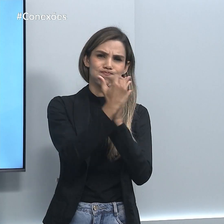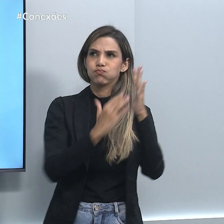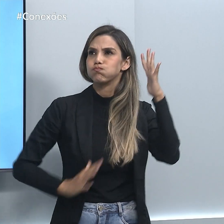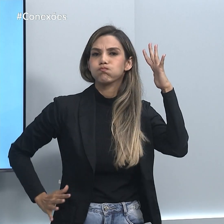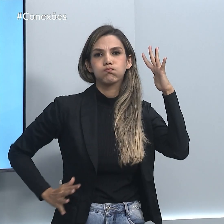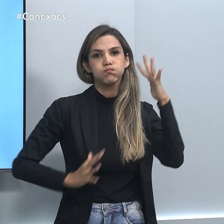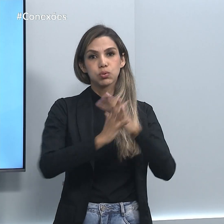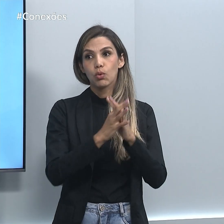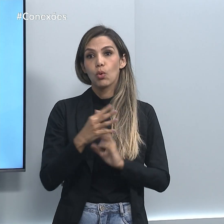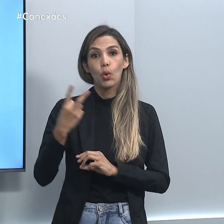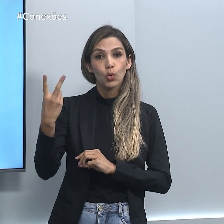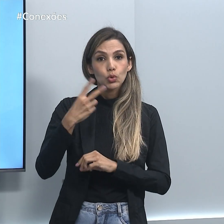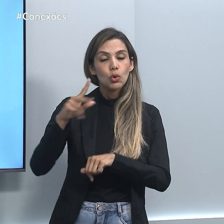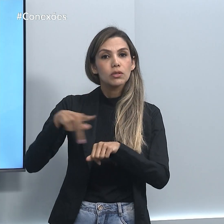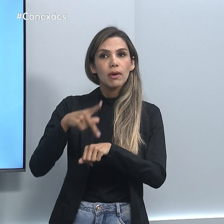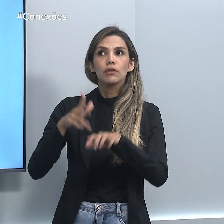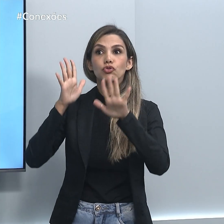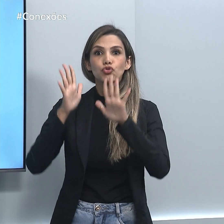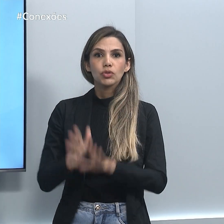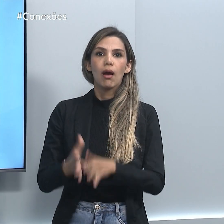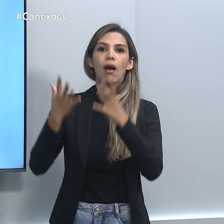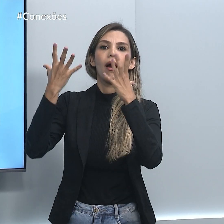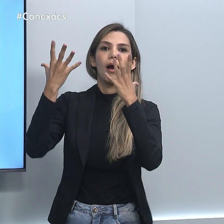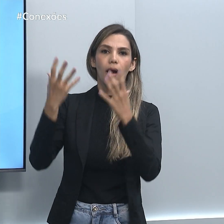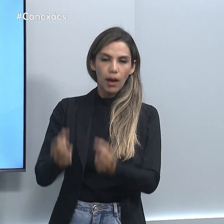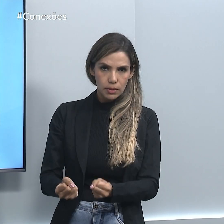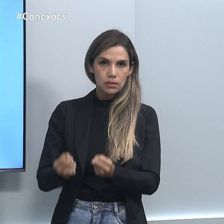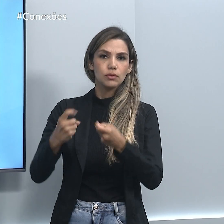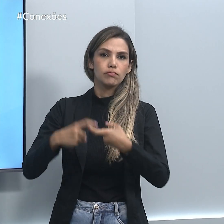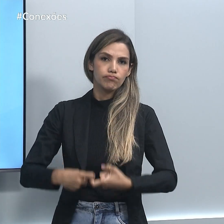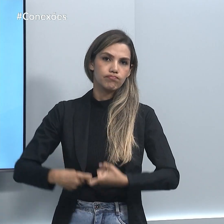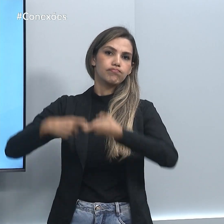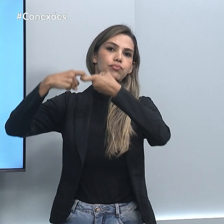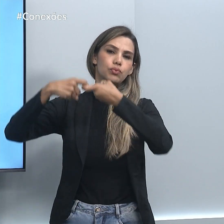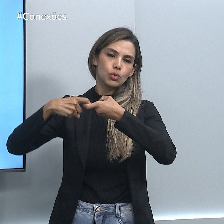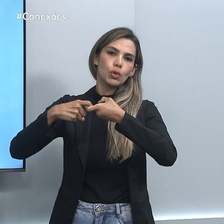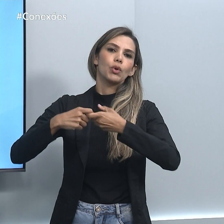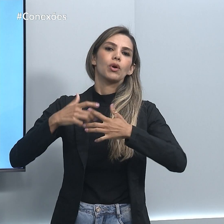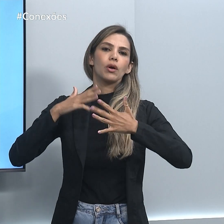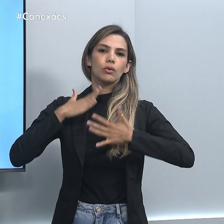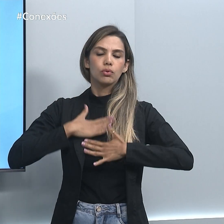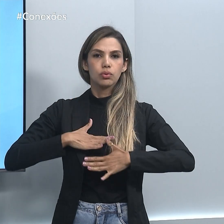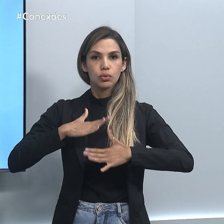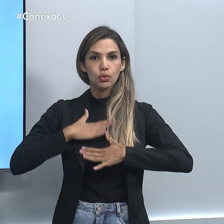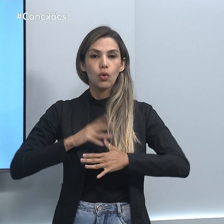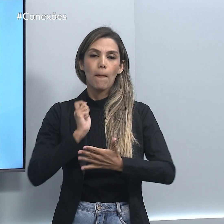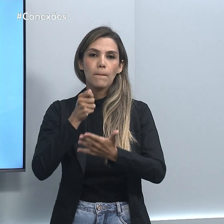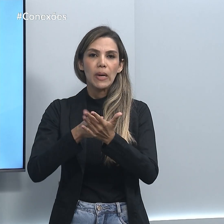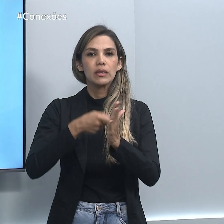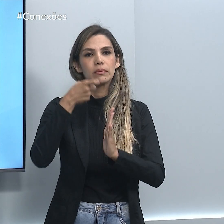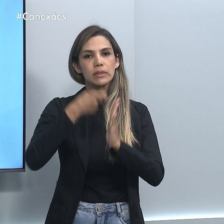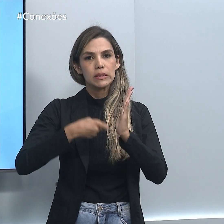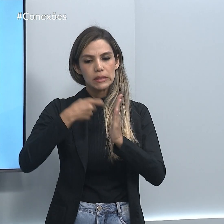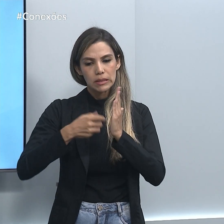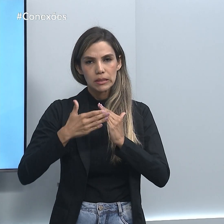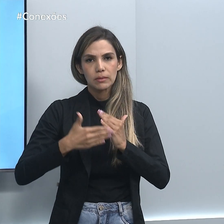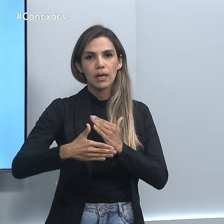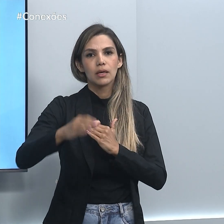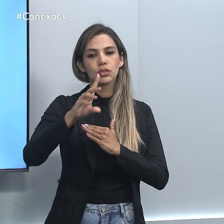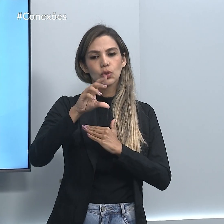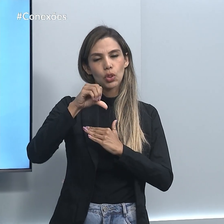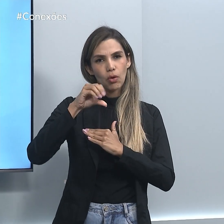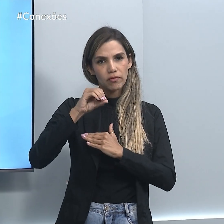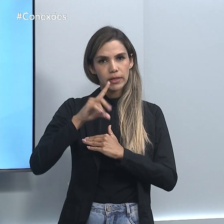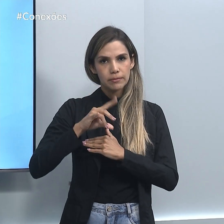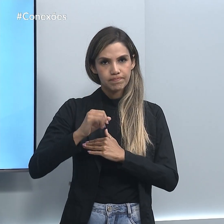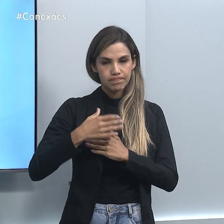mundo concordaram em suspender a escalada e promover um alívio tarifário pelos próximos 90 dias.